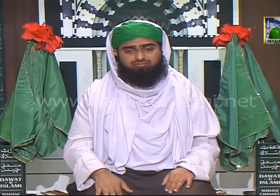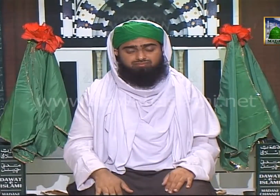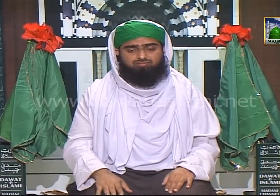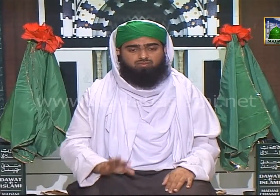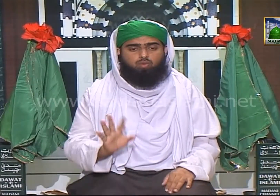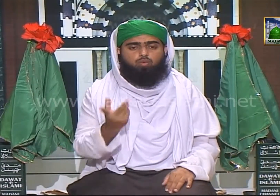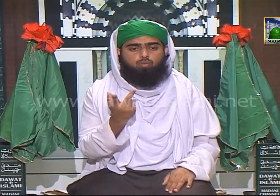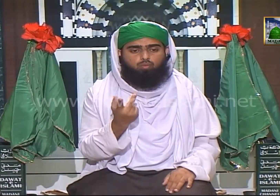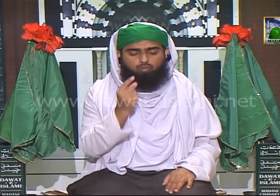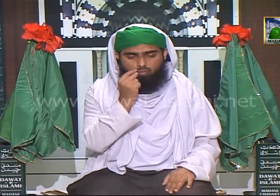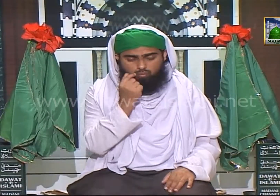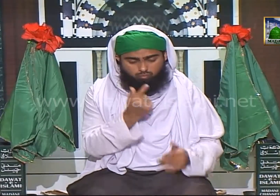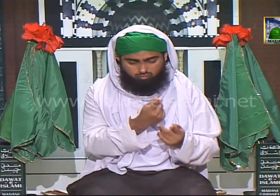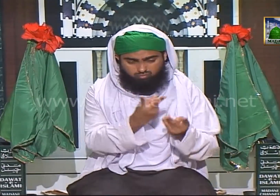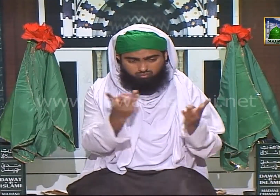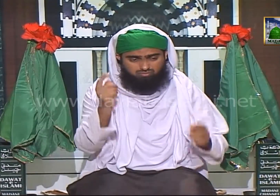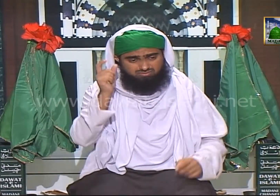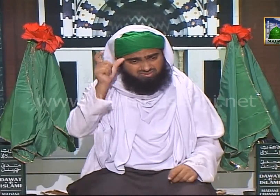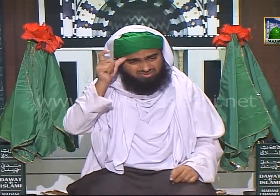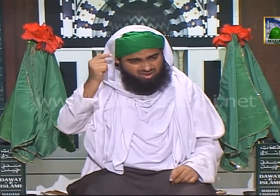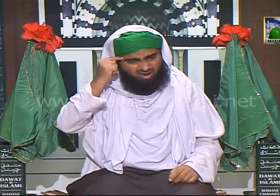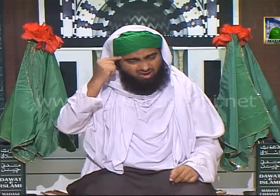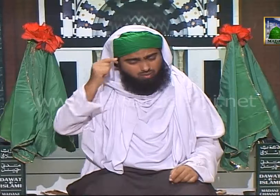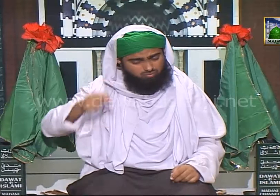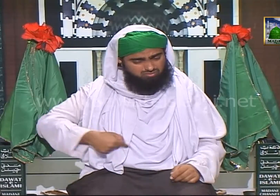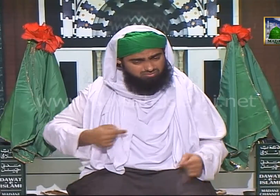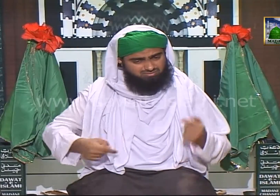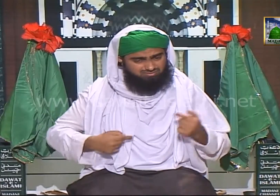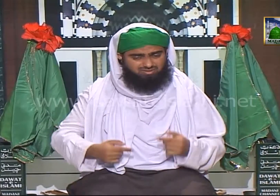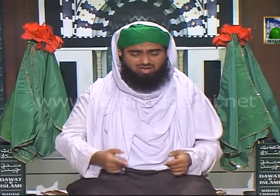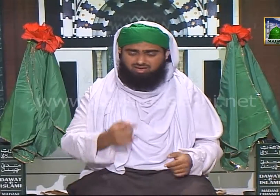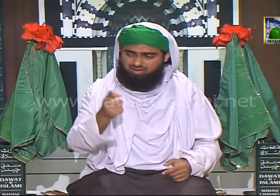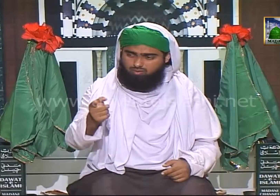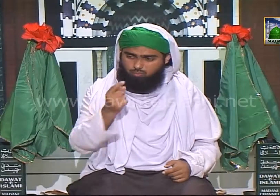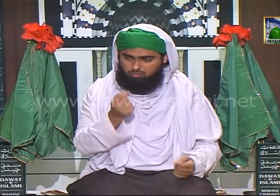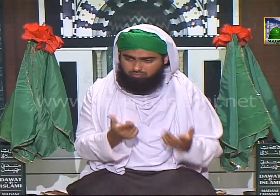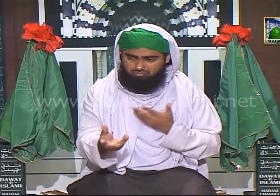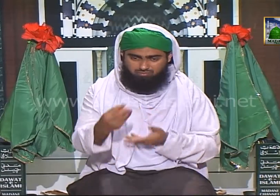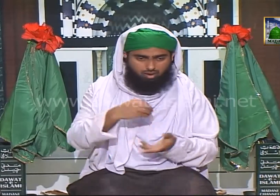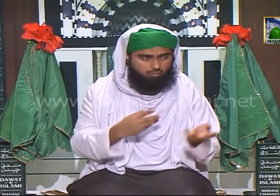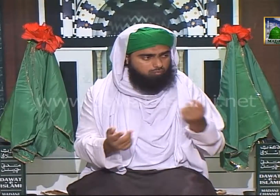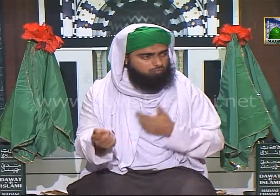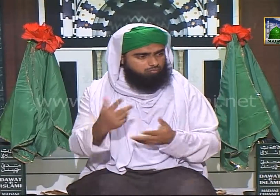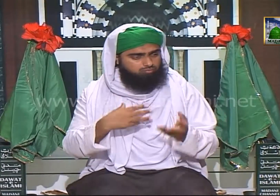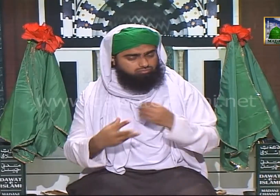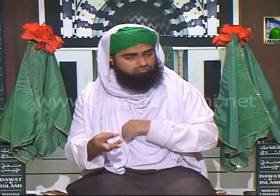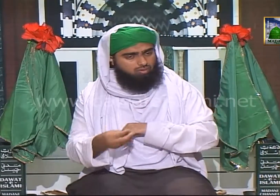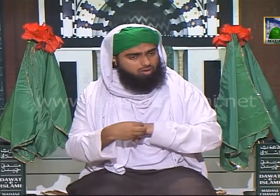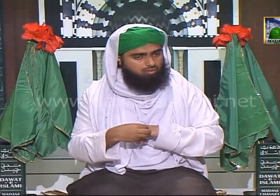میں بہت کچھ شیطان بھرتا رہتا ہے کہ یہ نظرانہ دیتے ہیں, یہ ہم چاہے رشوت سے, ٹیکس کی چوری